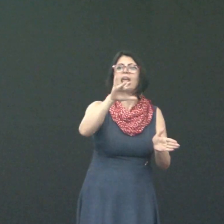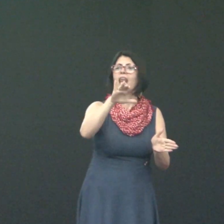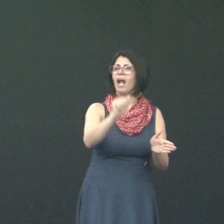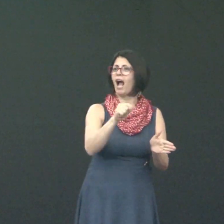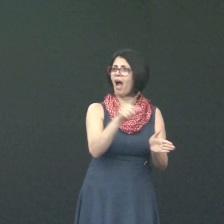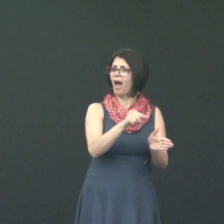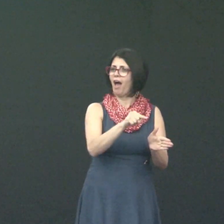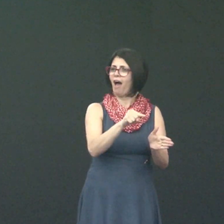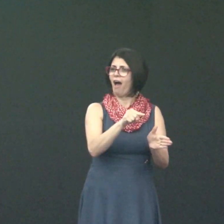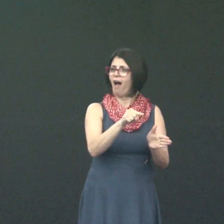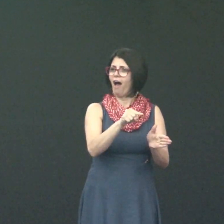fator,